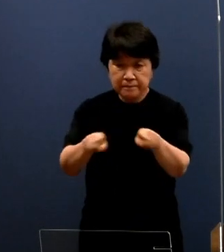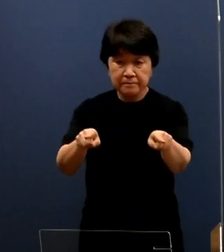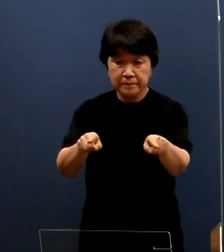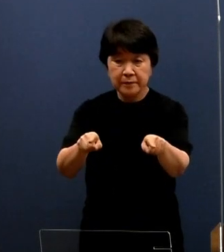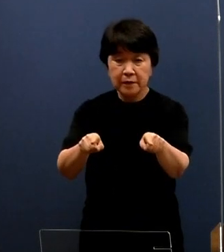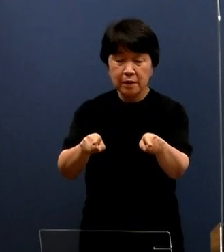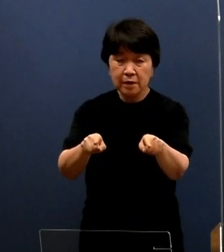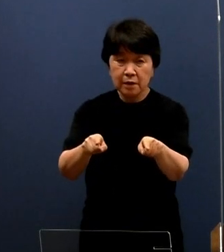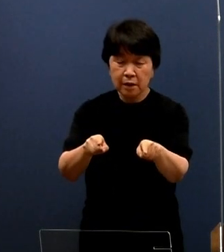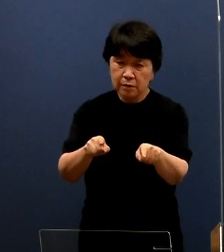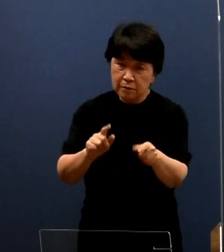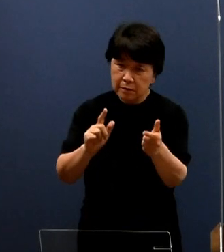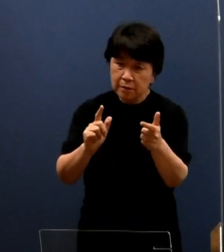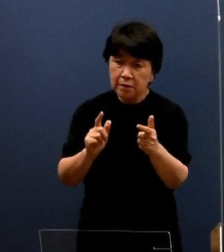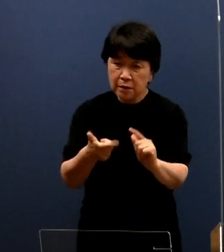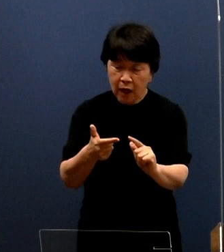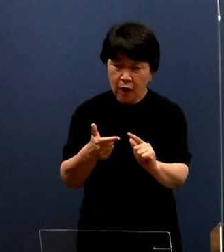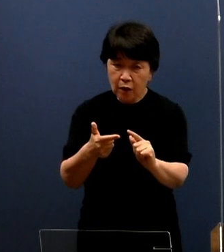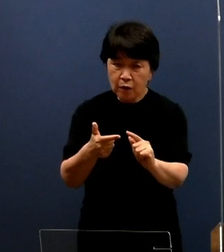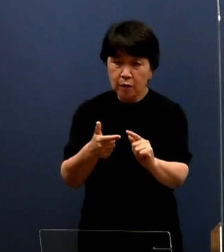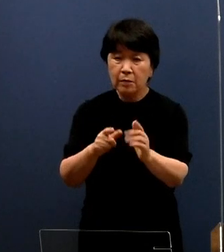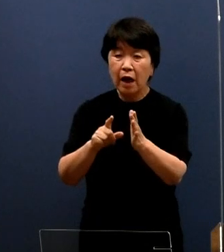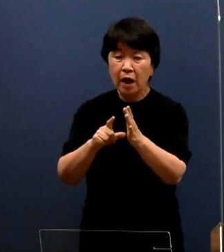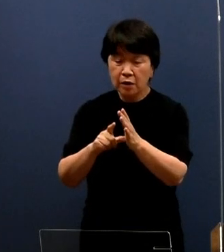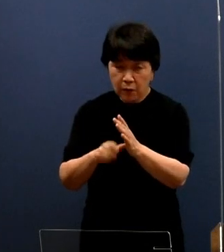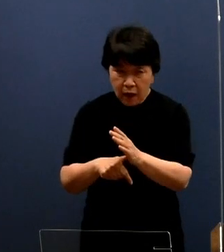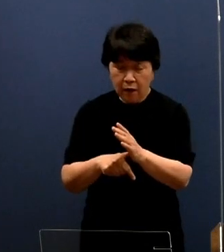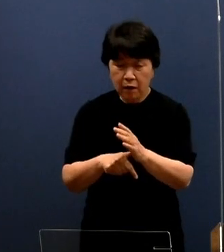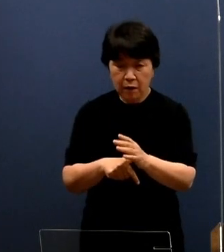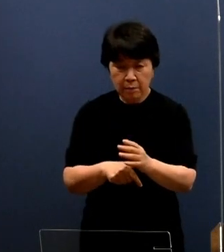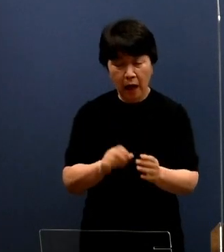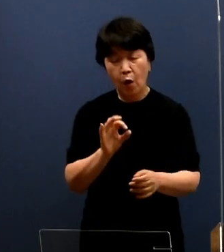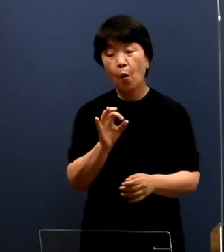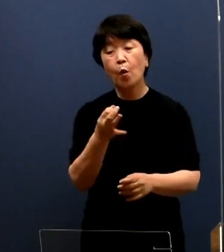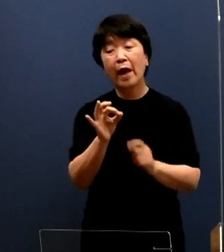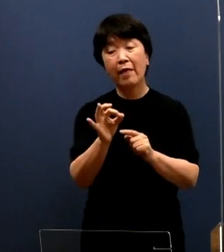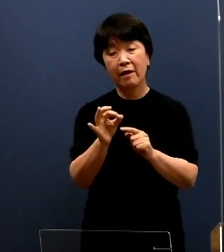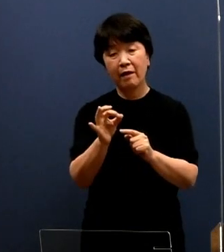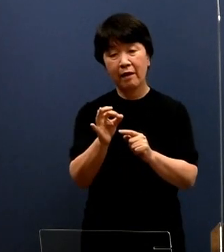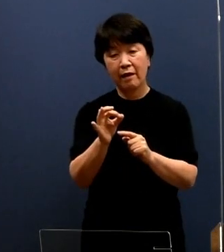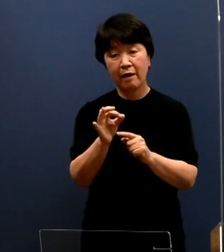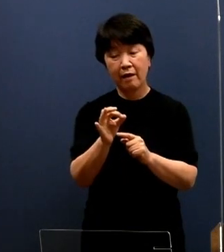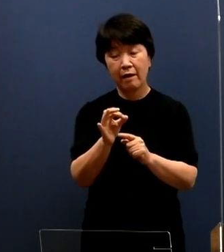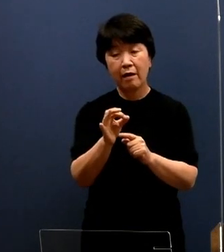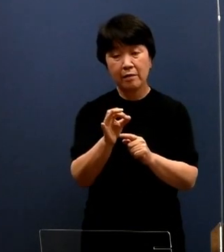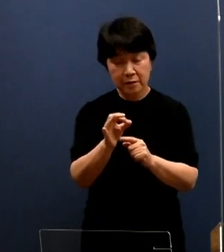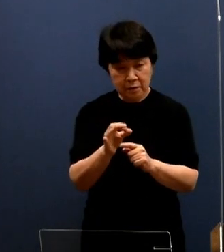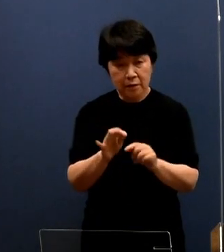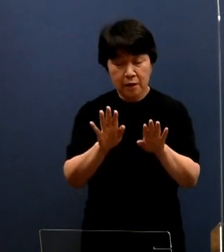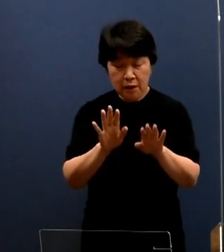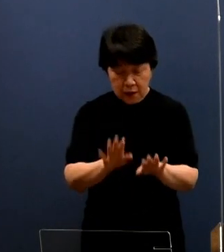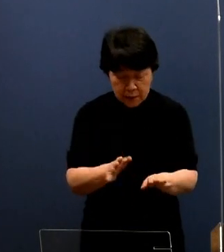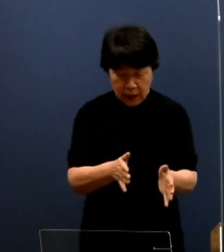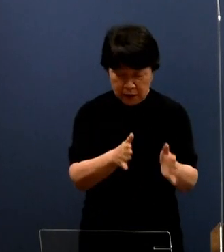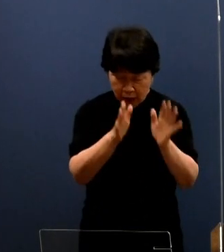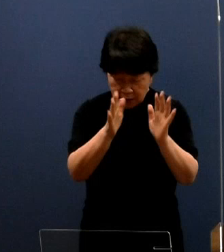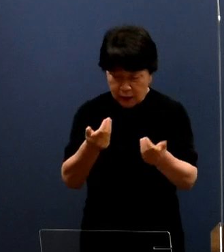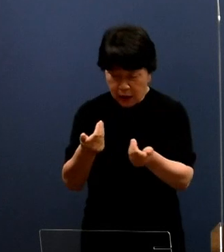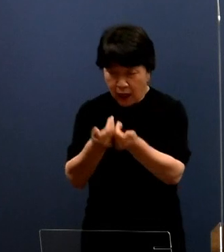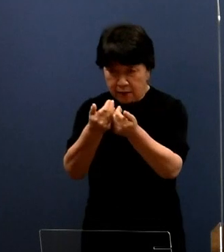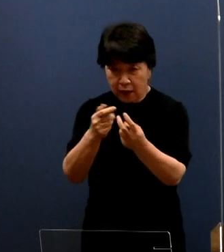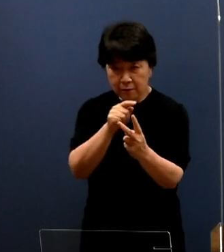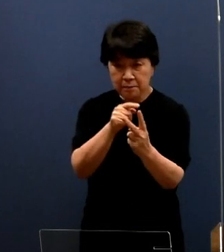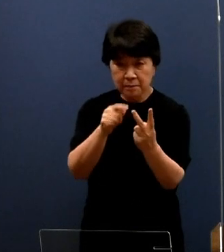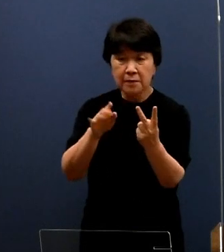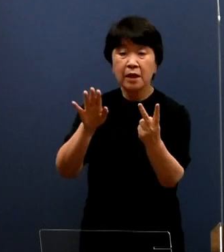という考えれば、お金の使い方としてどうなのか、これは賛否両論があるから、内